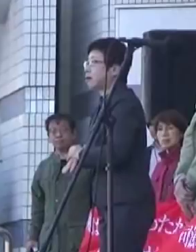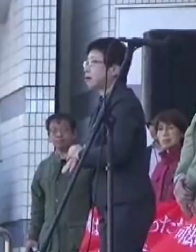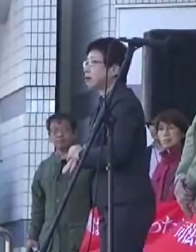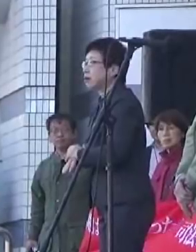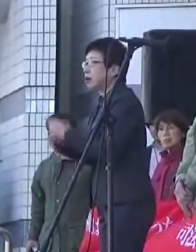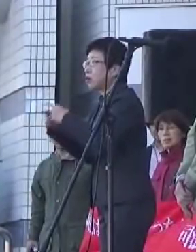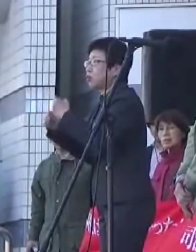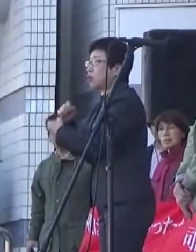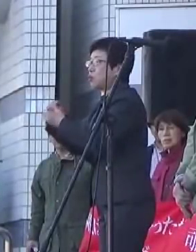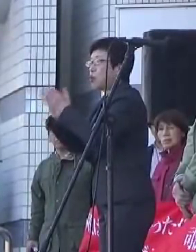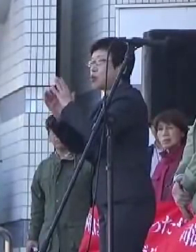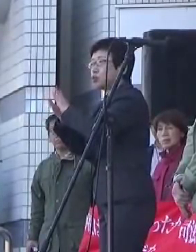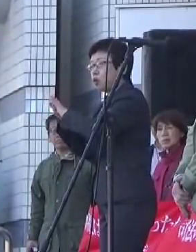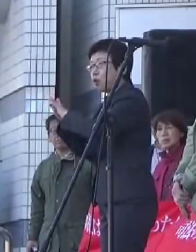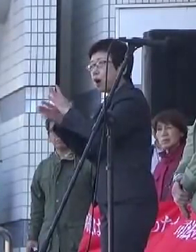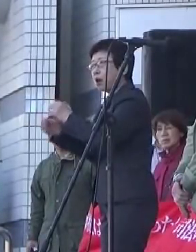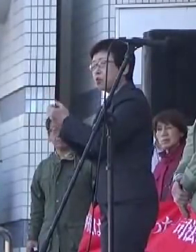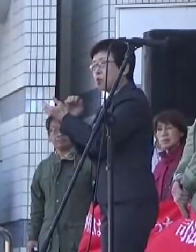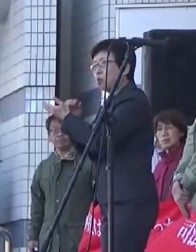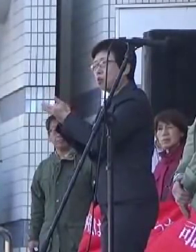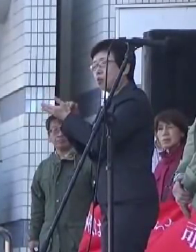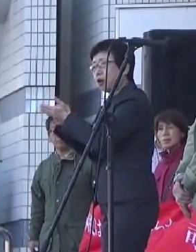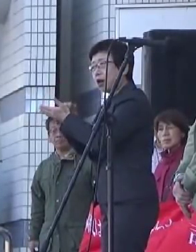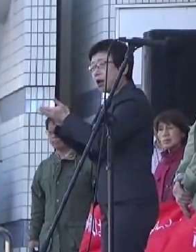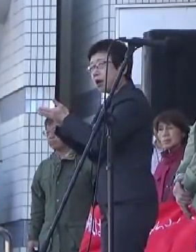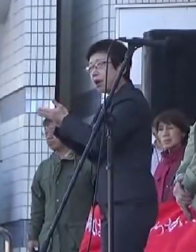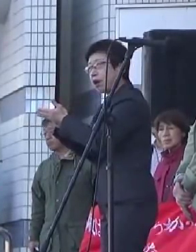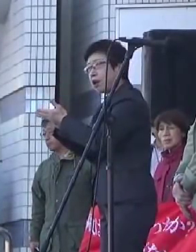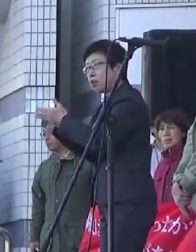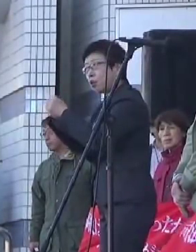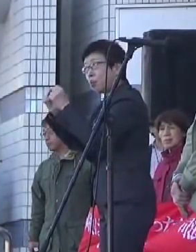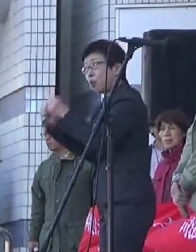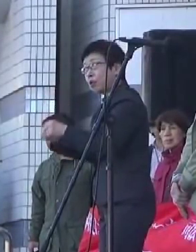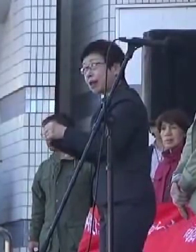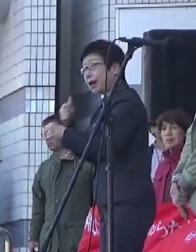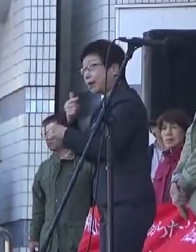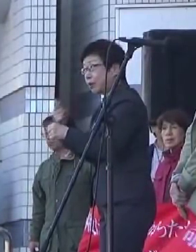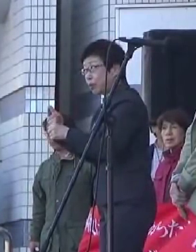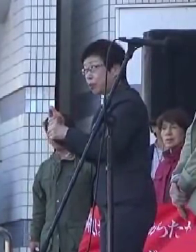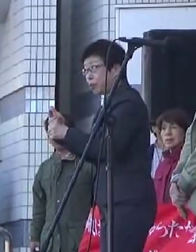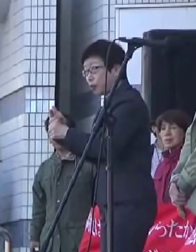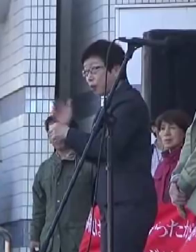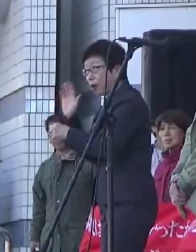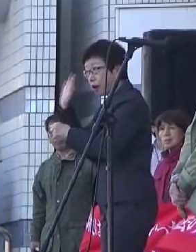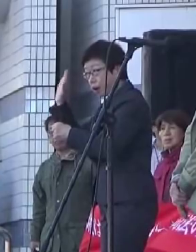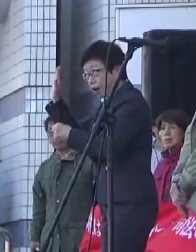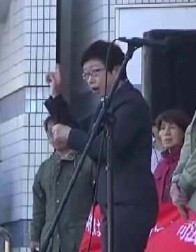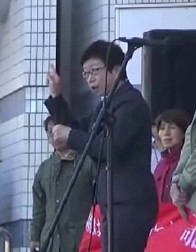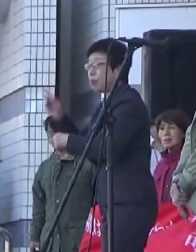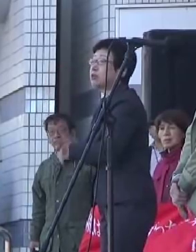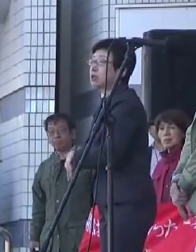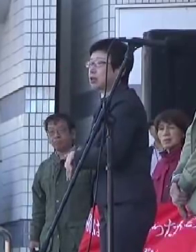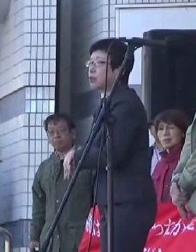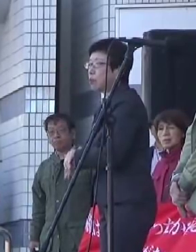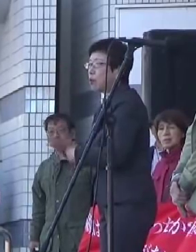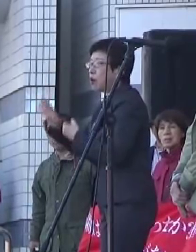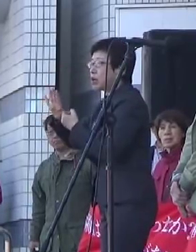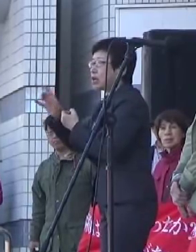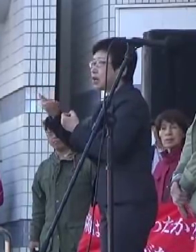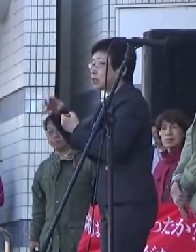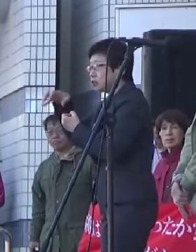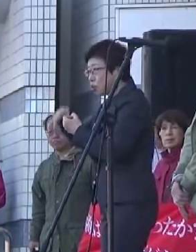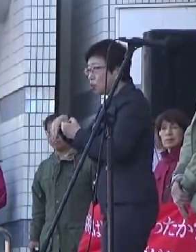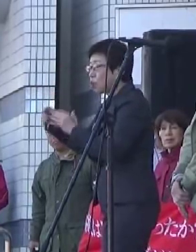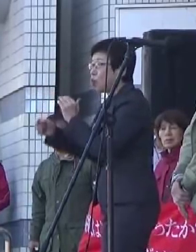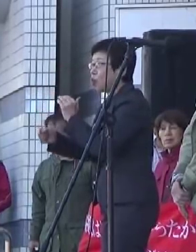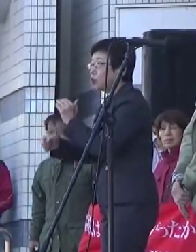厚労省が統計の問題でいろいろと話題になっておりますけれども、原発の事故